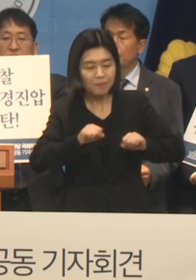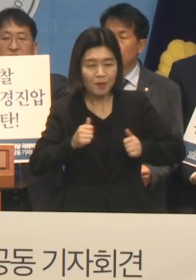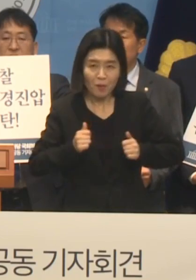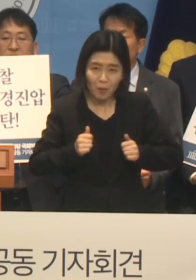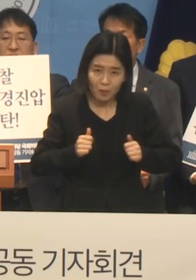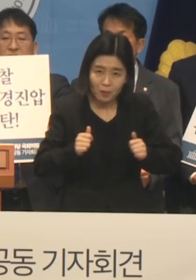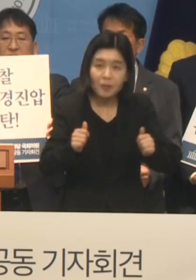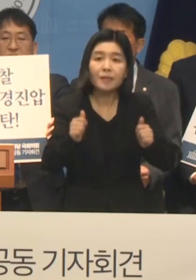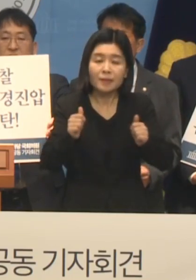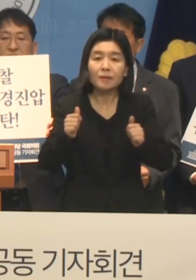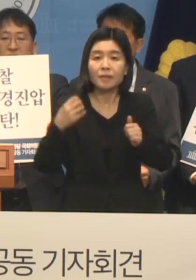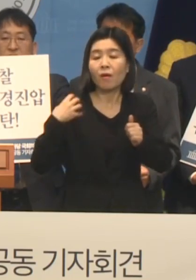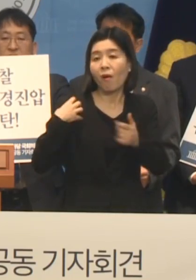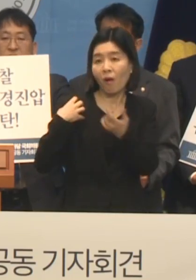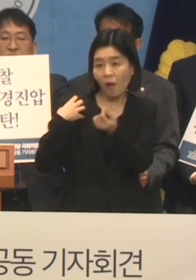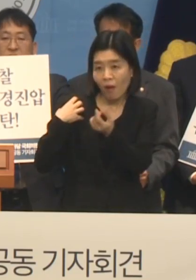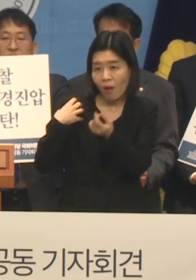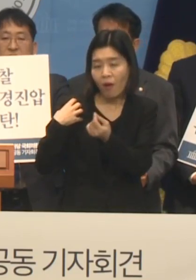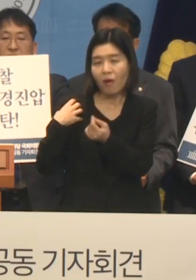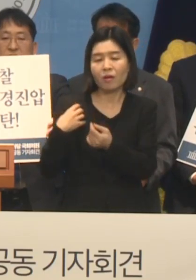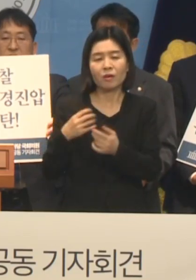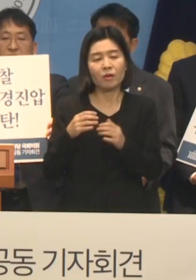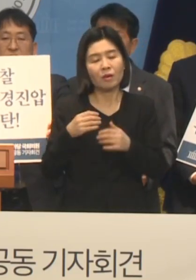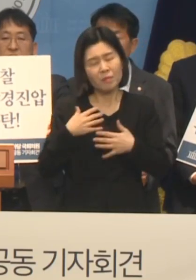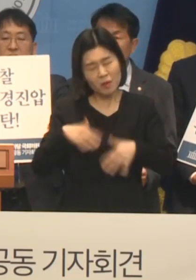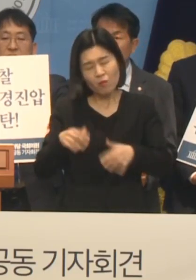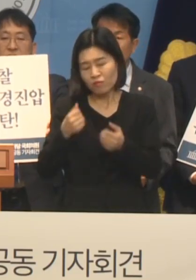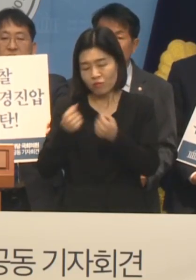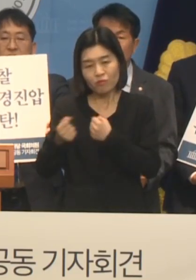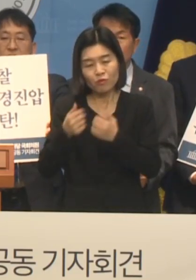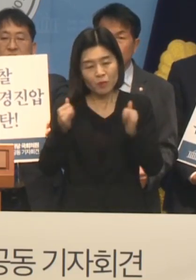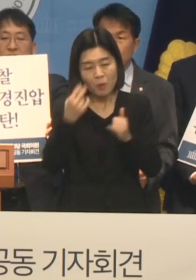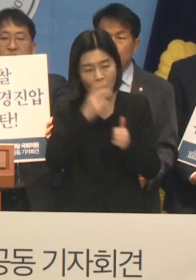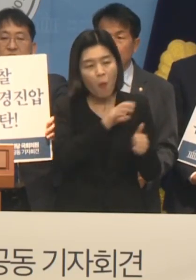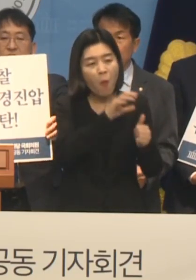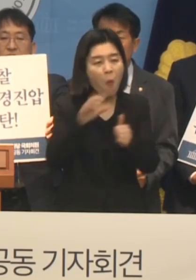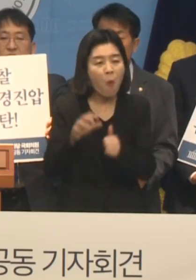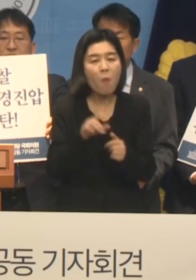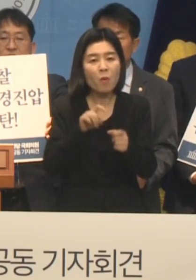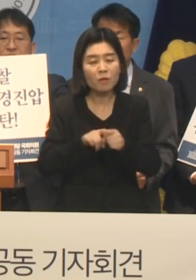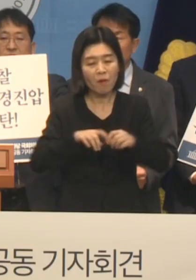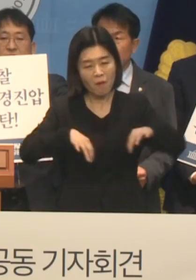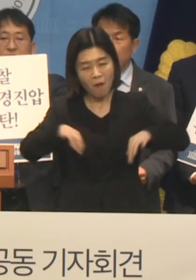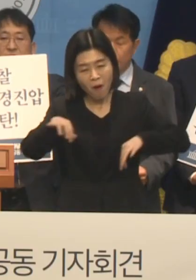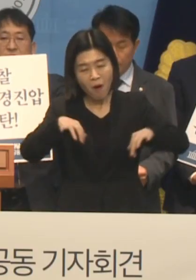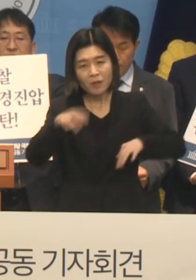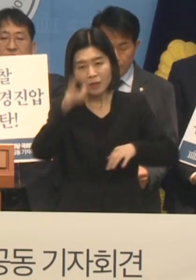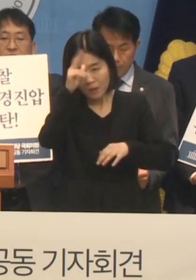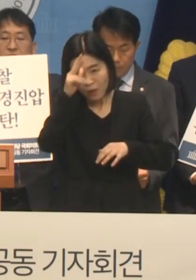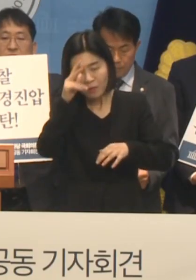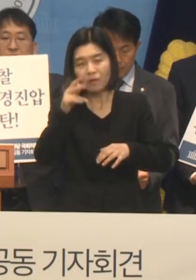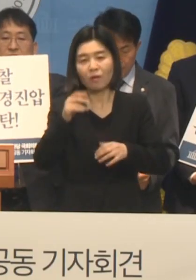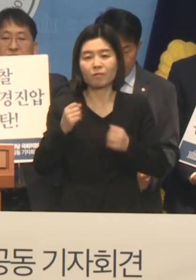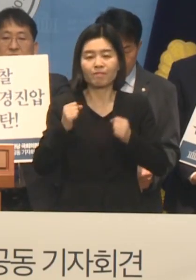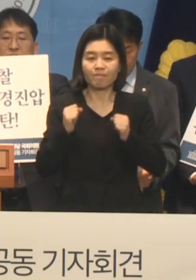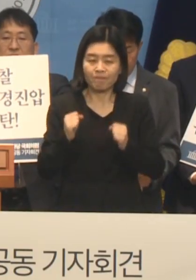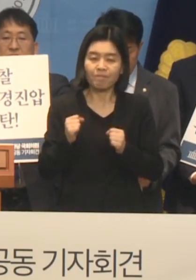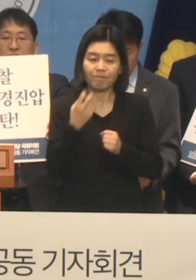쌓였어도 국민을 보호하기 위해서 거리에서 연일 고생하고 있는 경찰들도 있습니다. 존경을